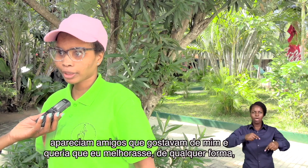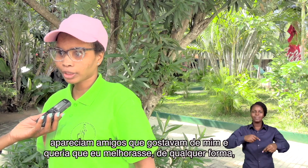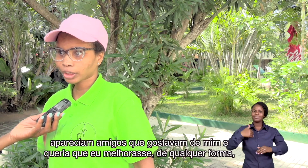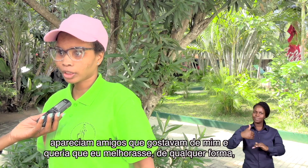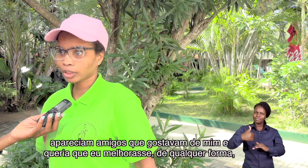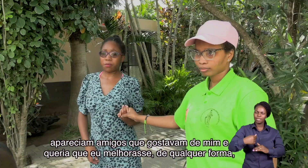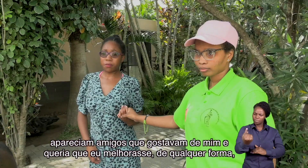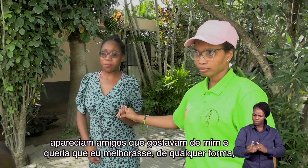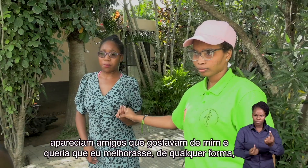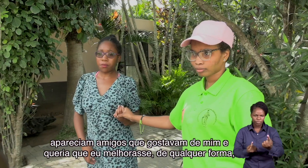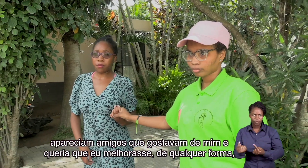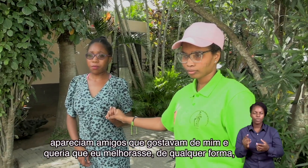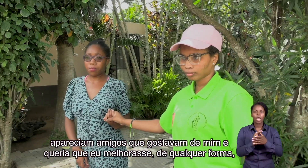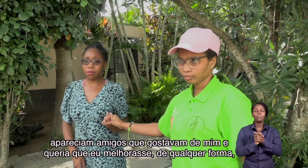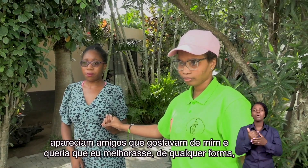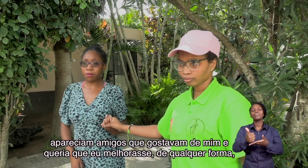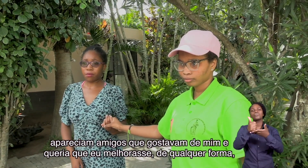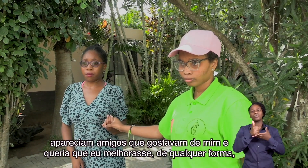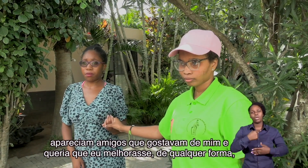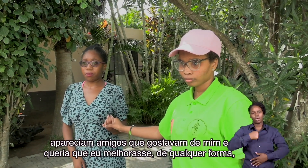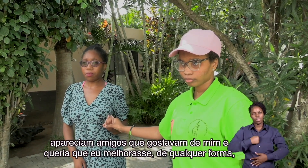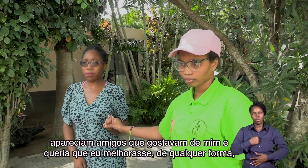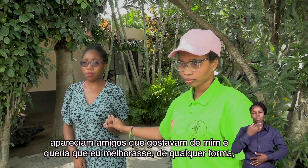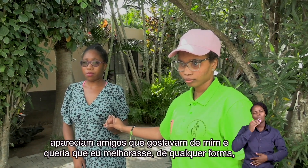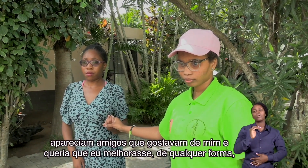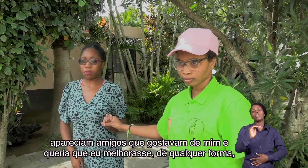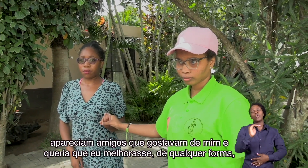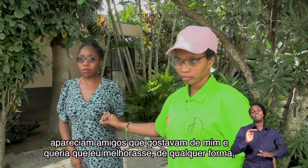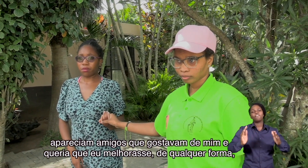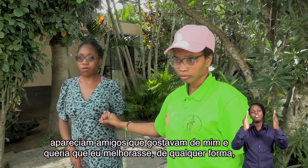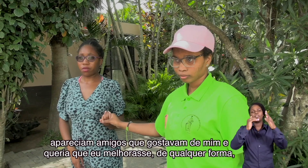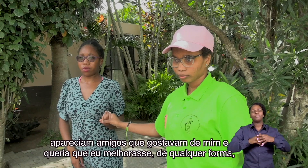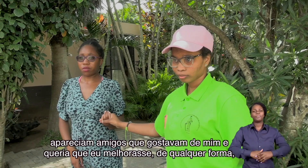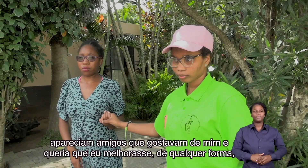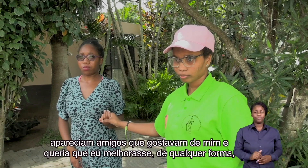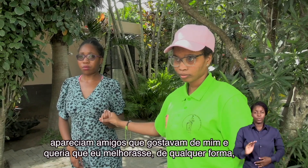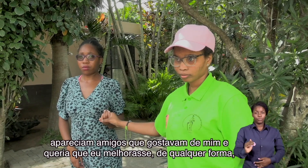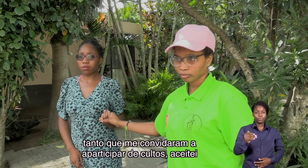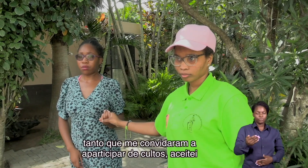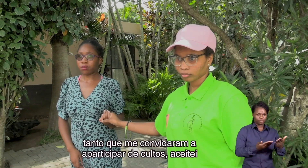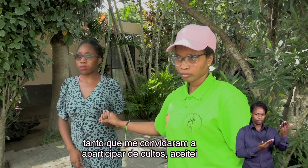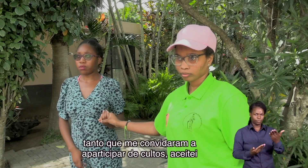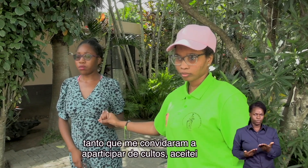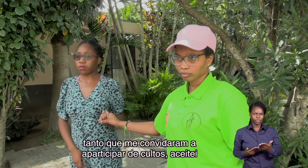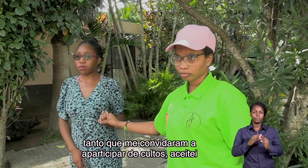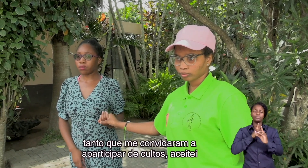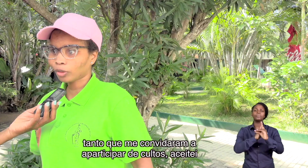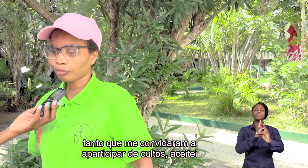e amigas que gostavam de mim e queriam que eu melhorasse. de qualquer forma. Tanto que